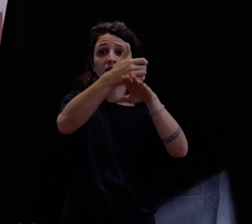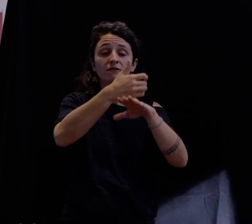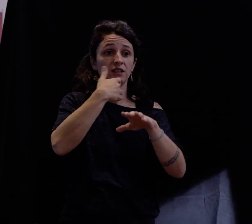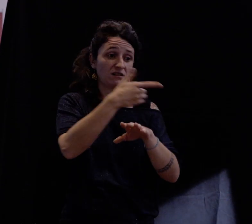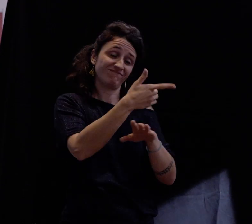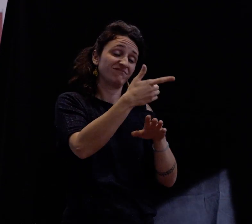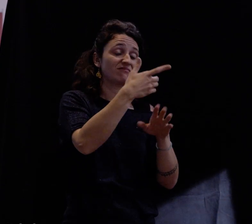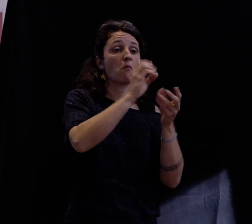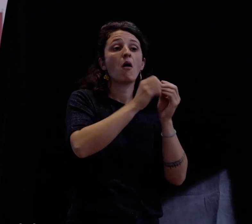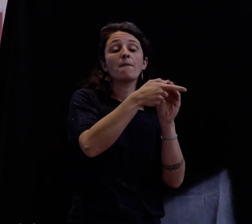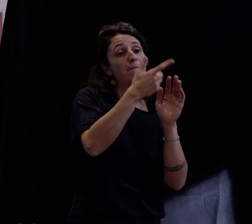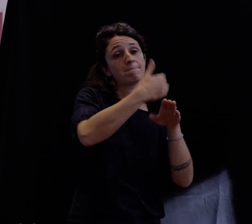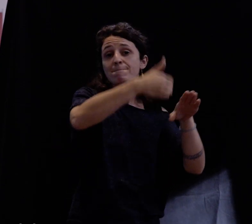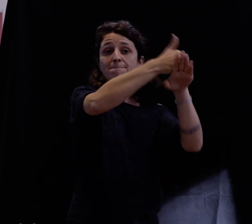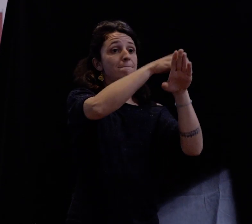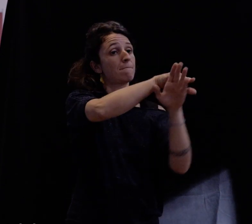sur la version standard.